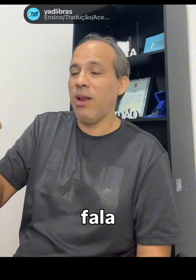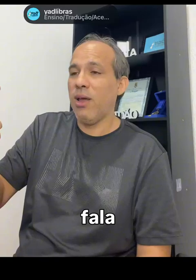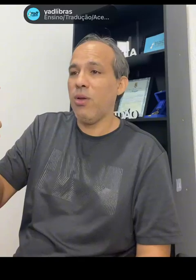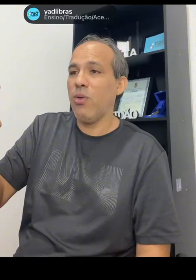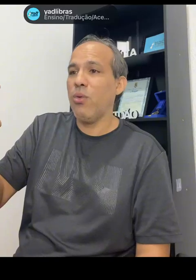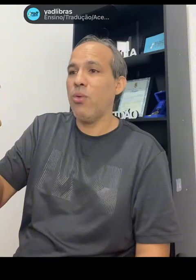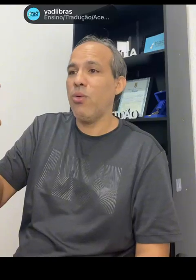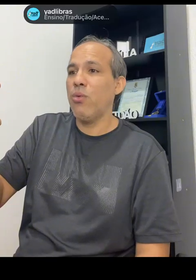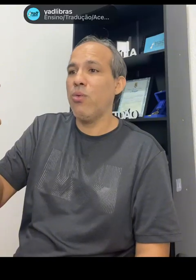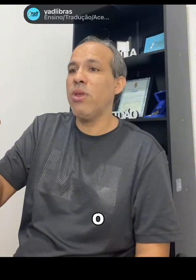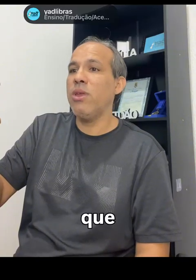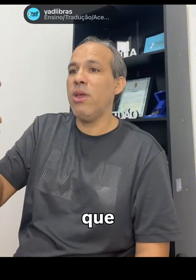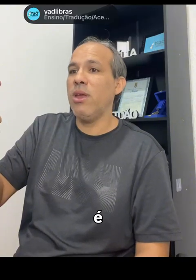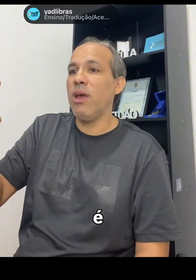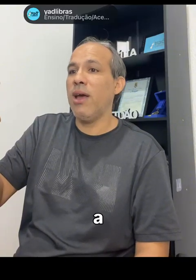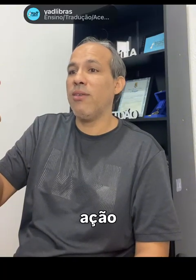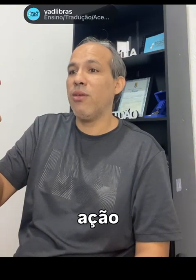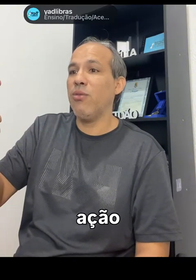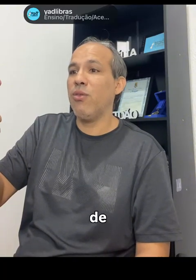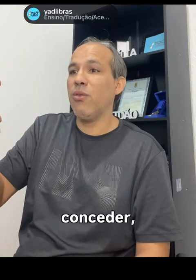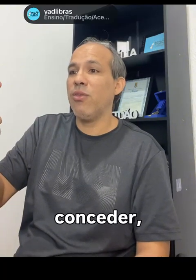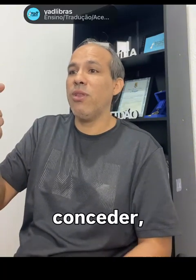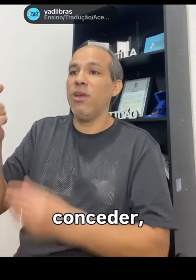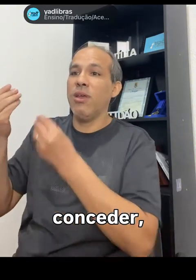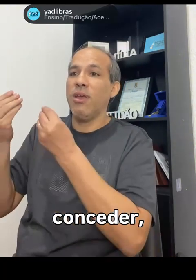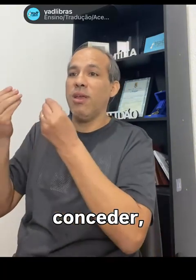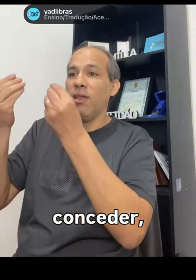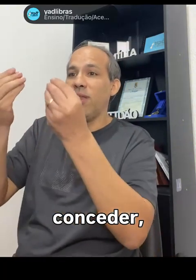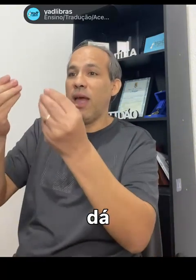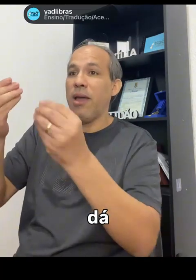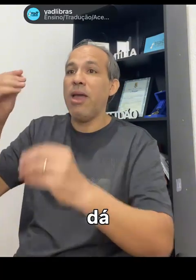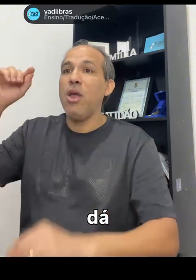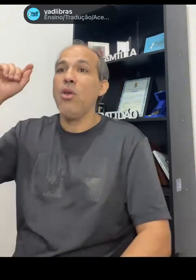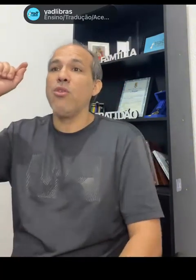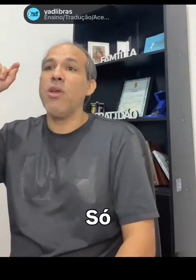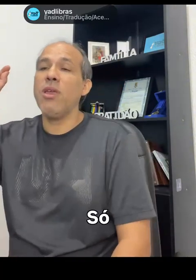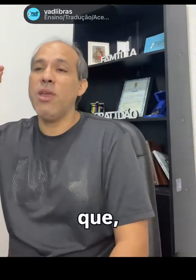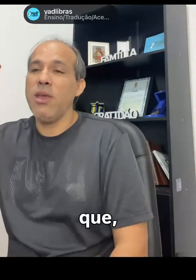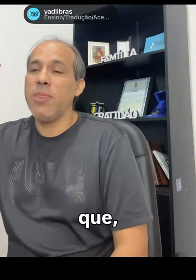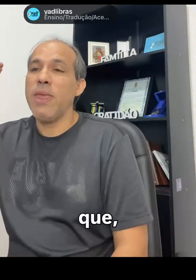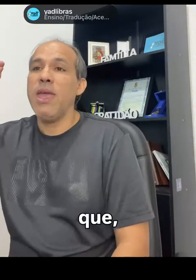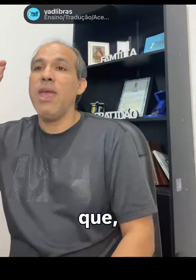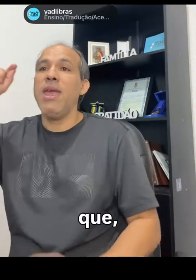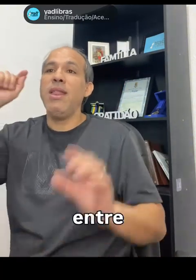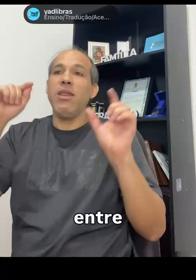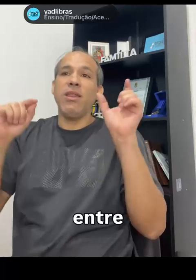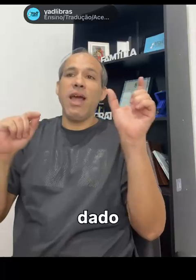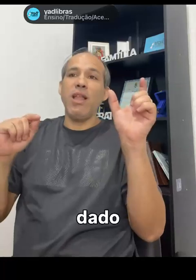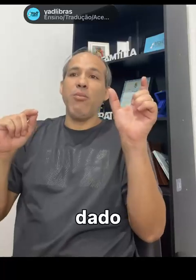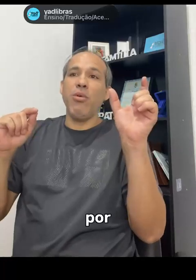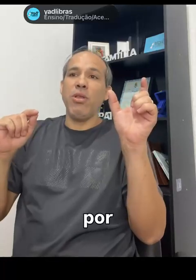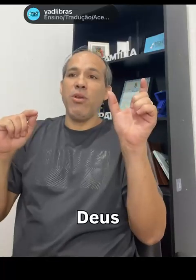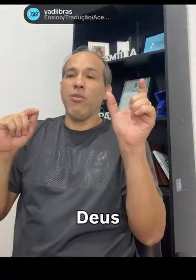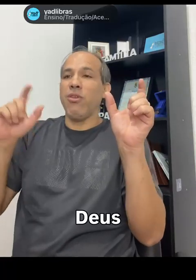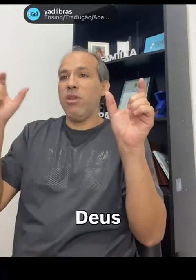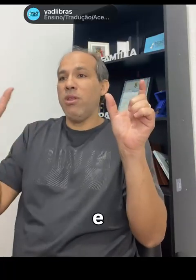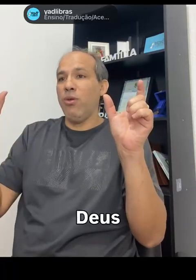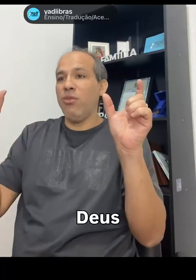fala o que é a ação de conceder, dá. Só que entre dado por Deus e Deus